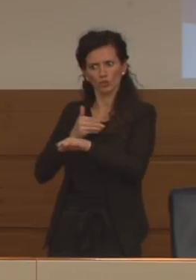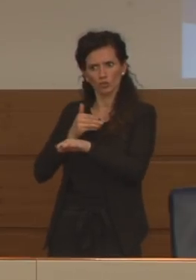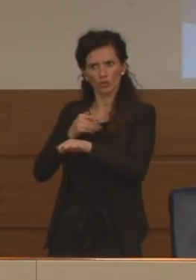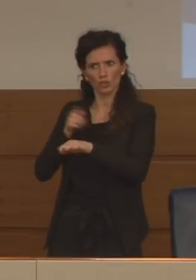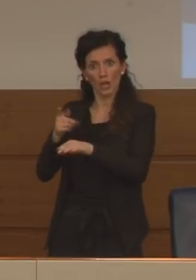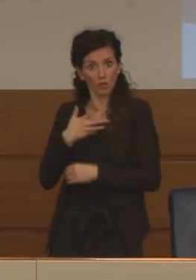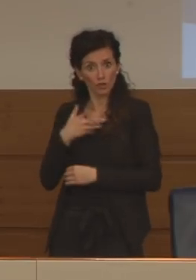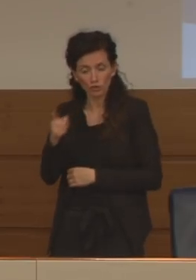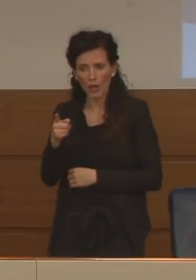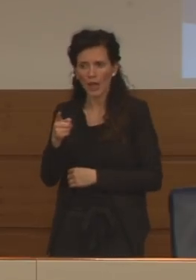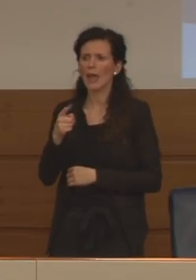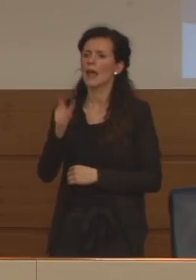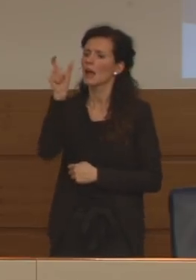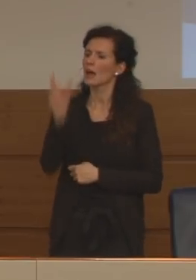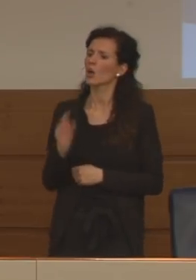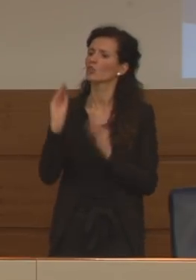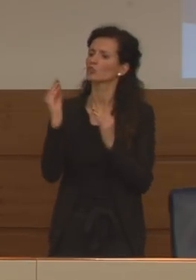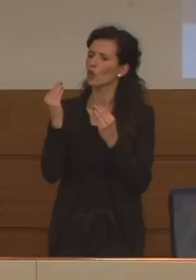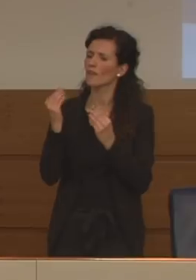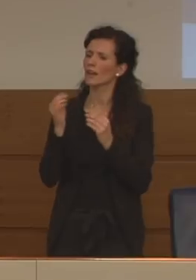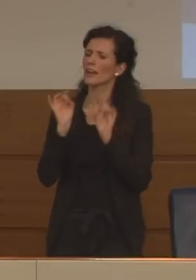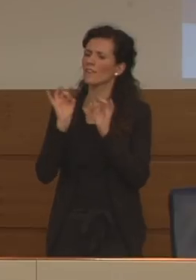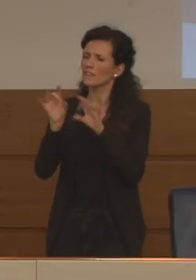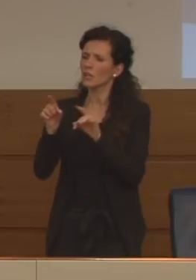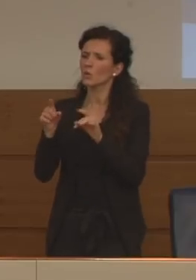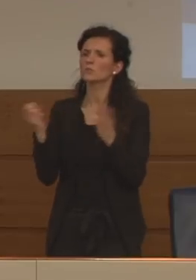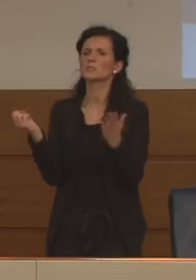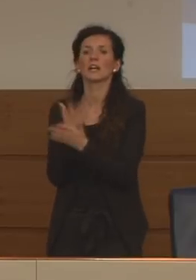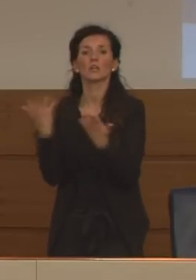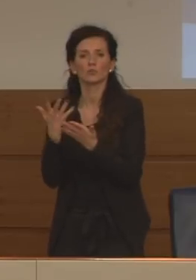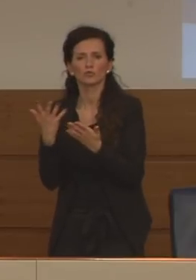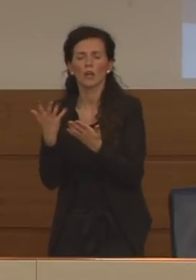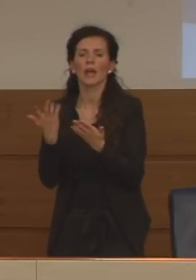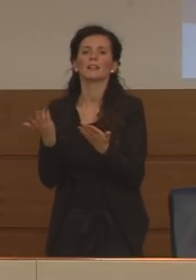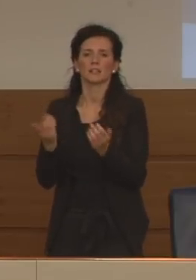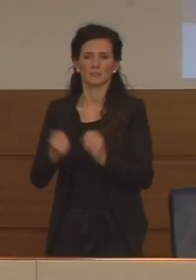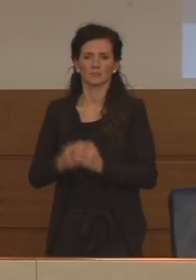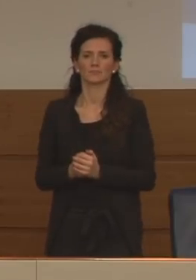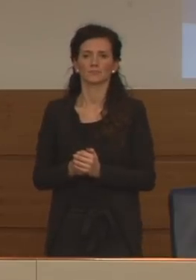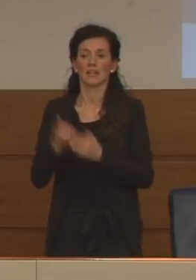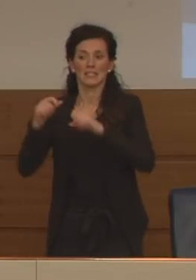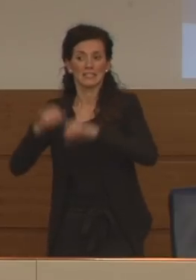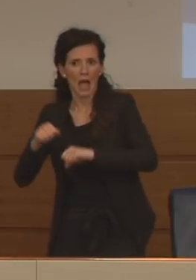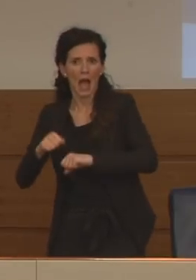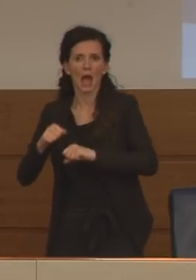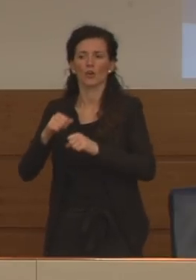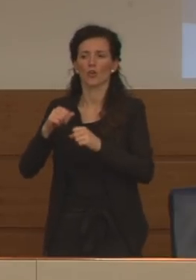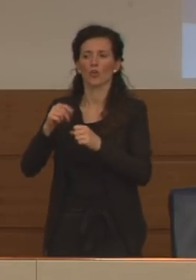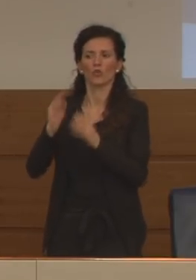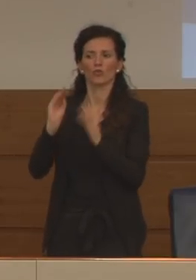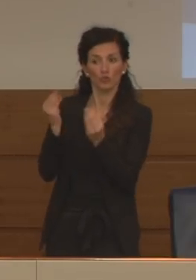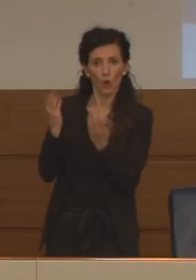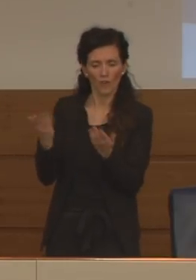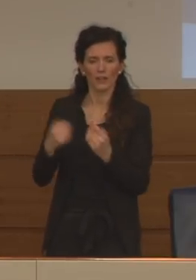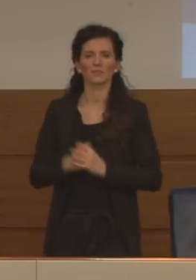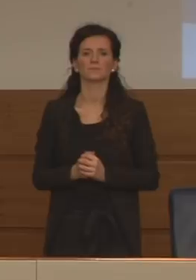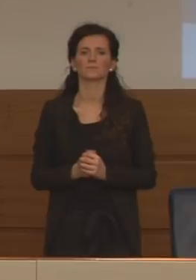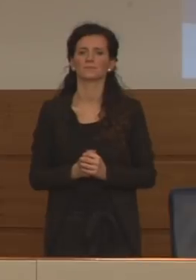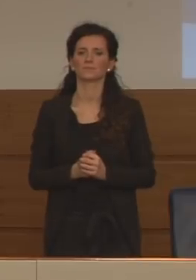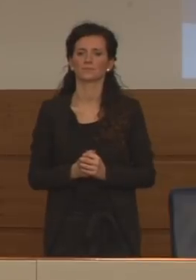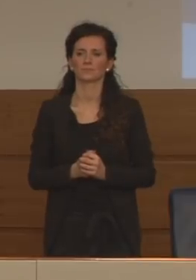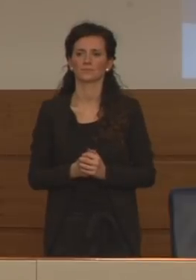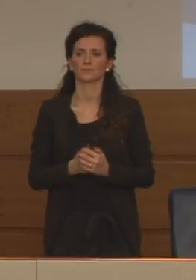a una persona mediamente giovane e mediamente cana allora dati precisi sulle terapie intensive a